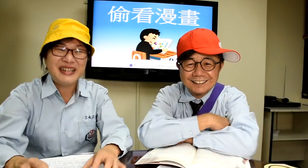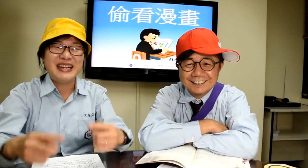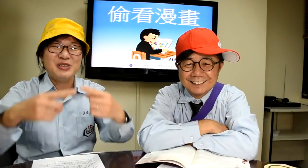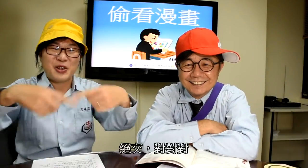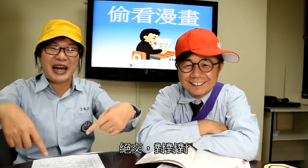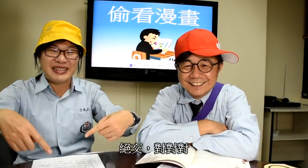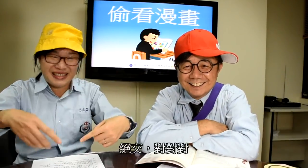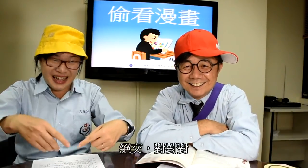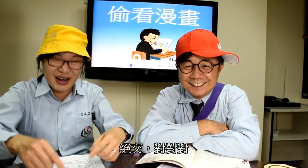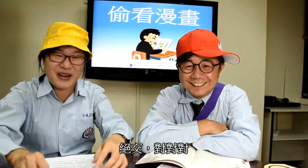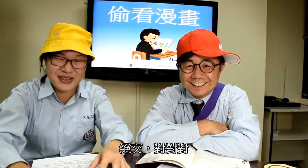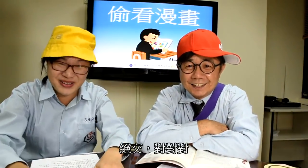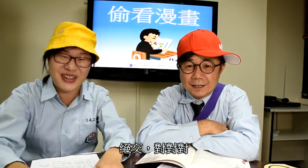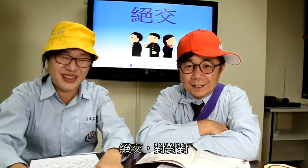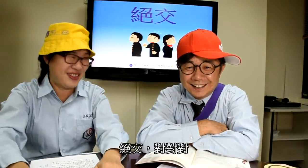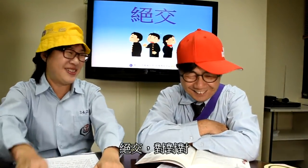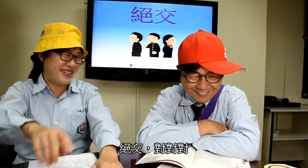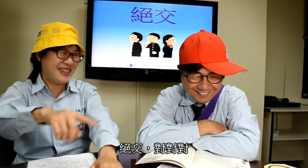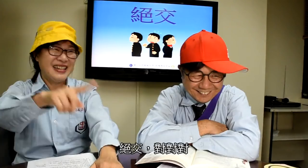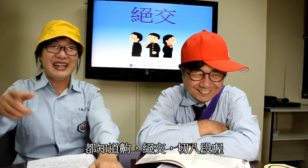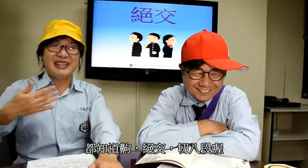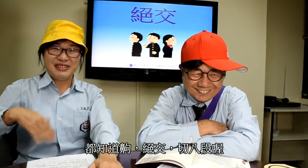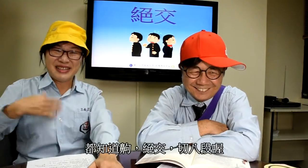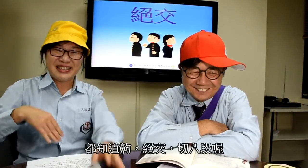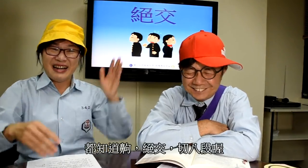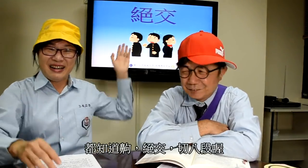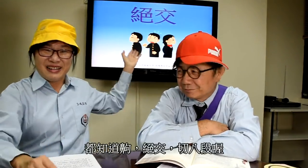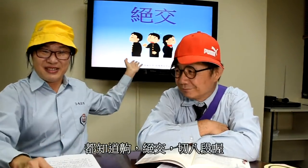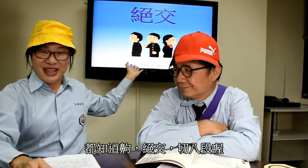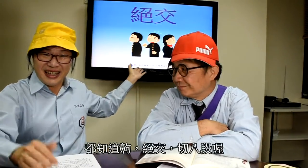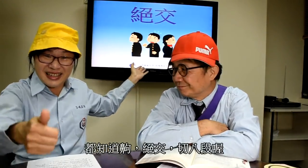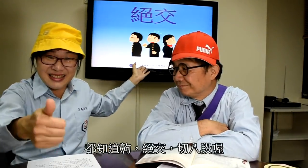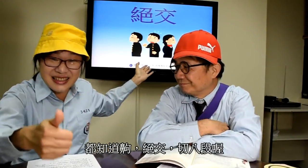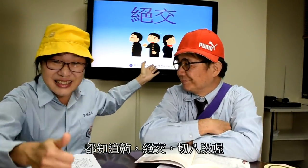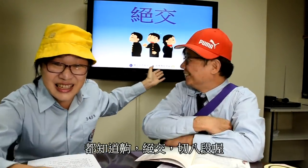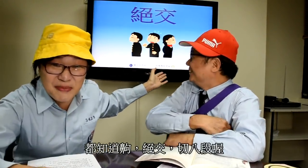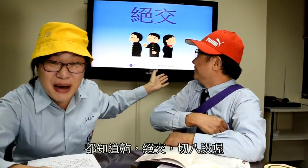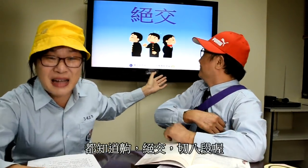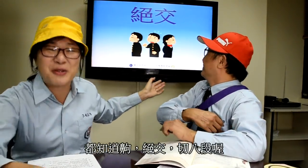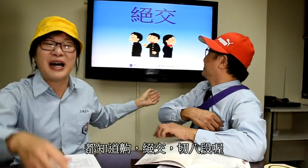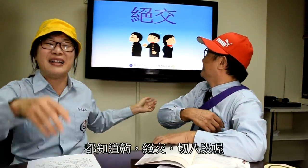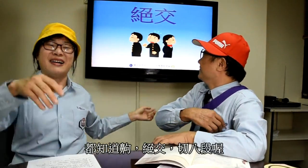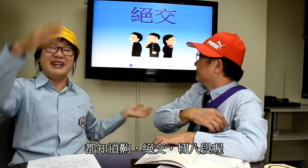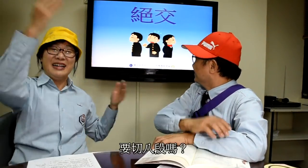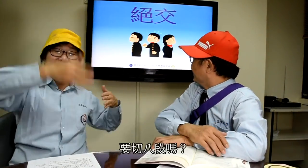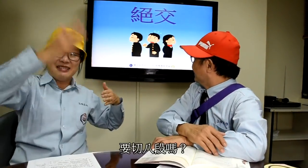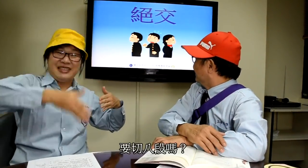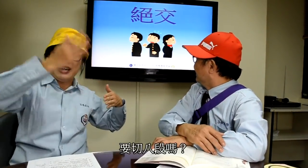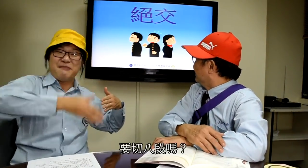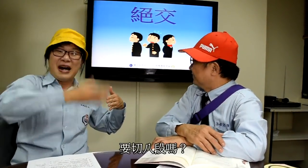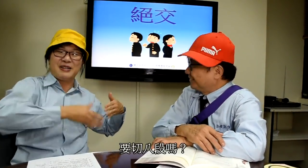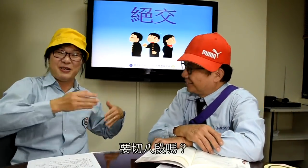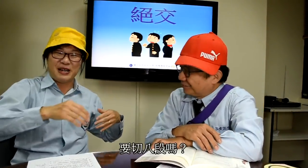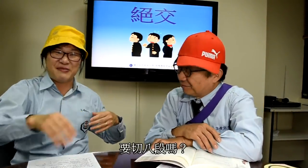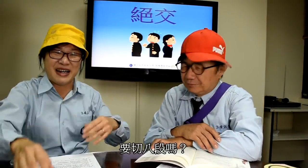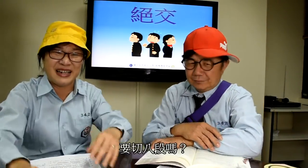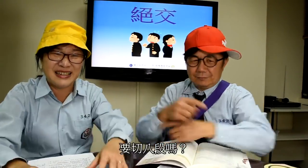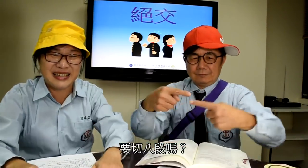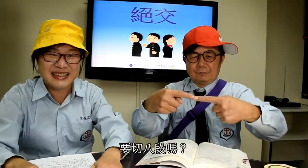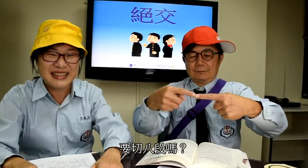这是什么？绝交，对，都知道哈，切八段哦，要切八段吗？